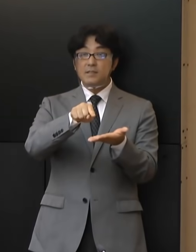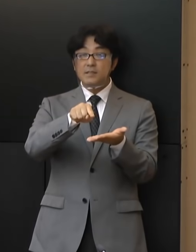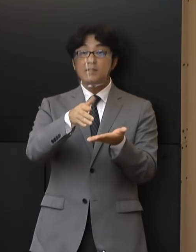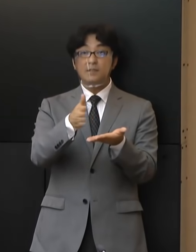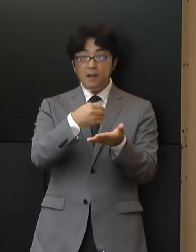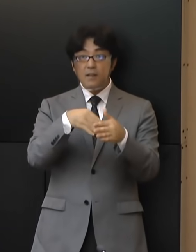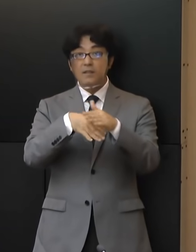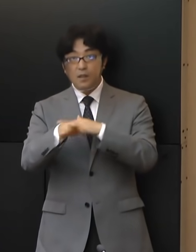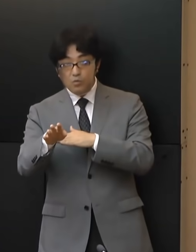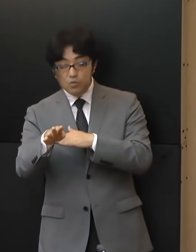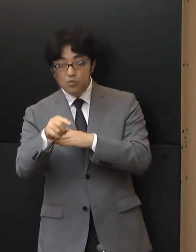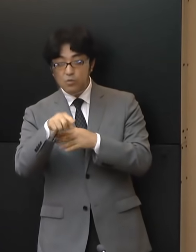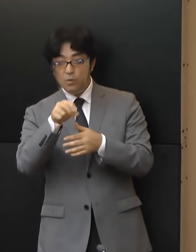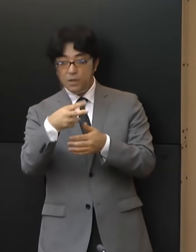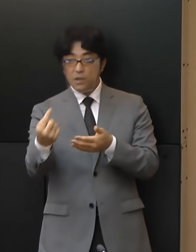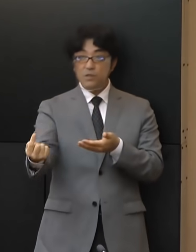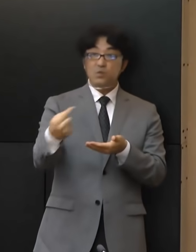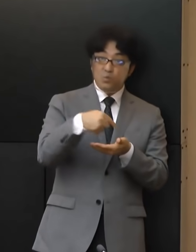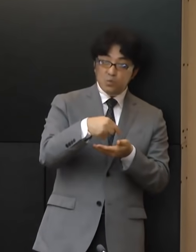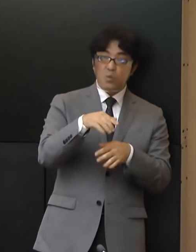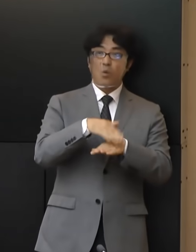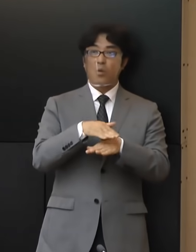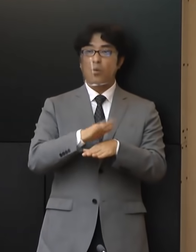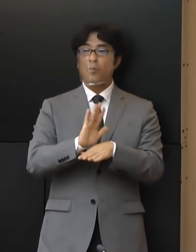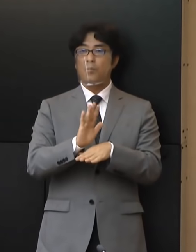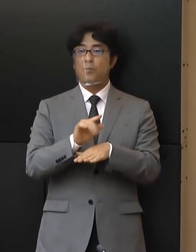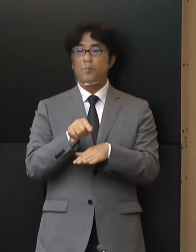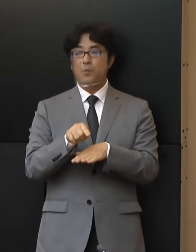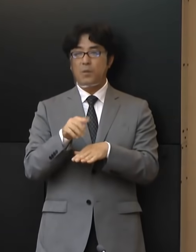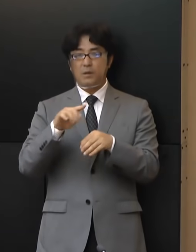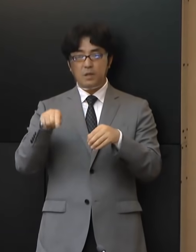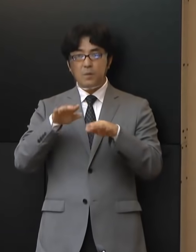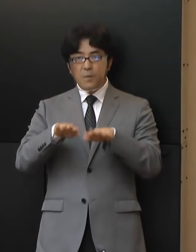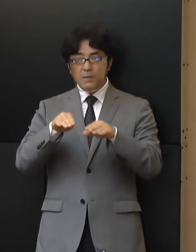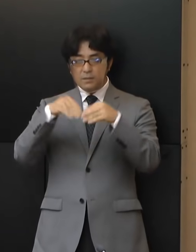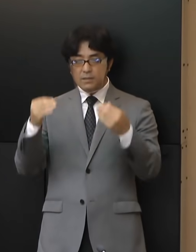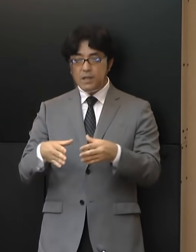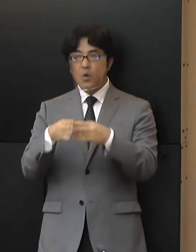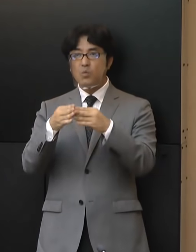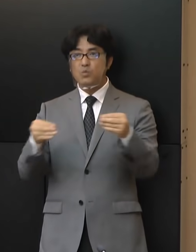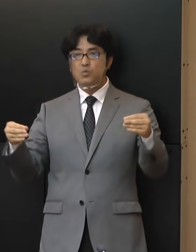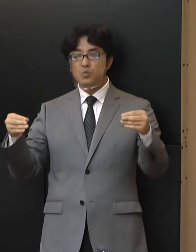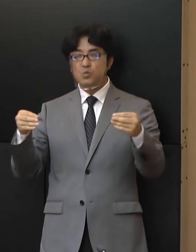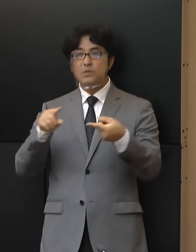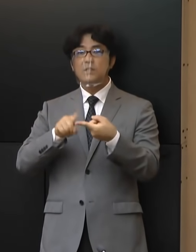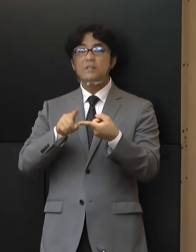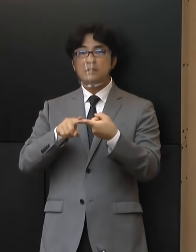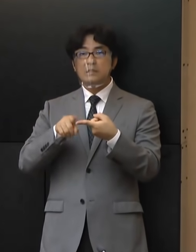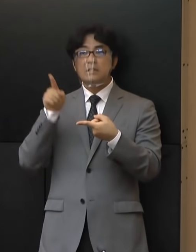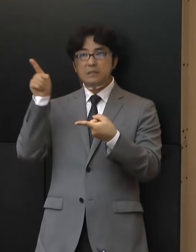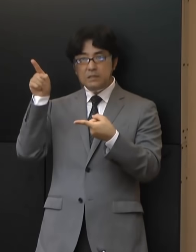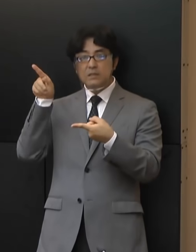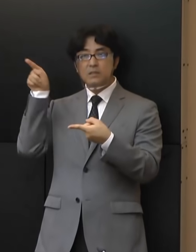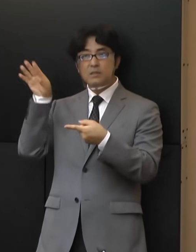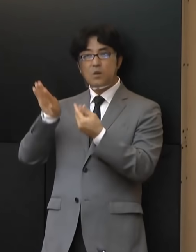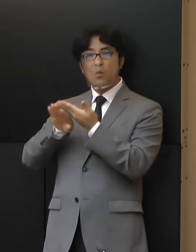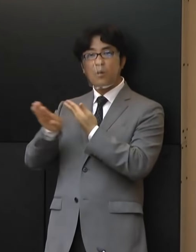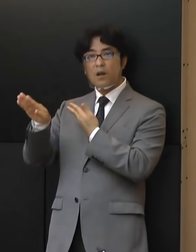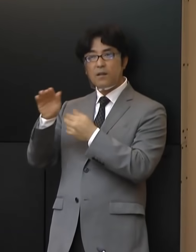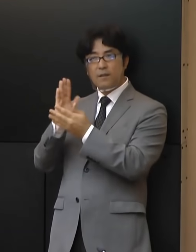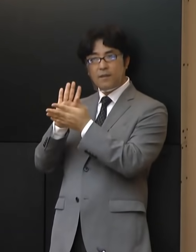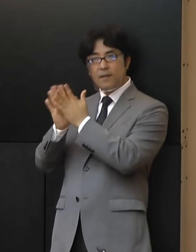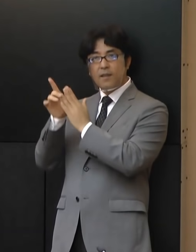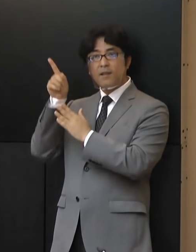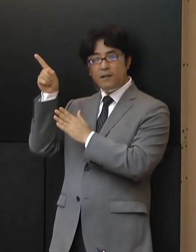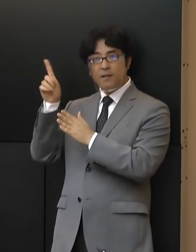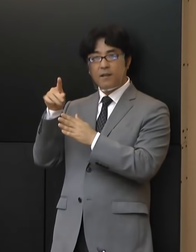不要不急の渡航であって、全国的に流行が沈静化していく、あるいは沈静化している地域があれば、そこから